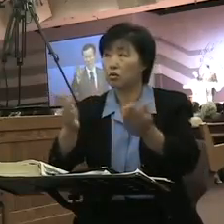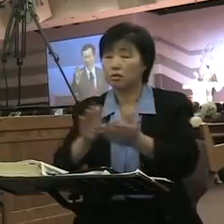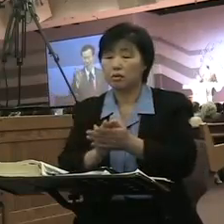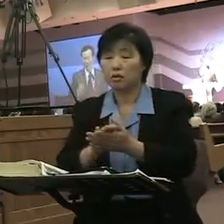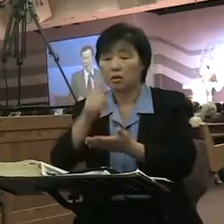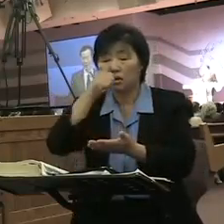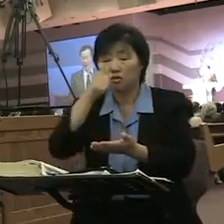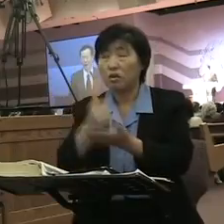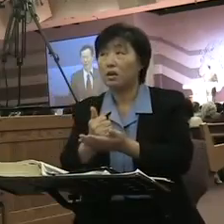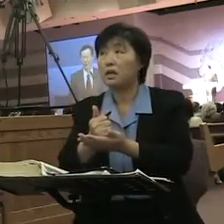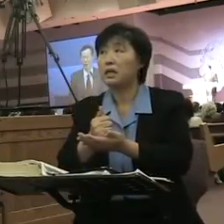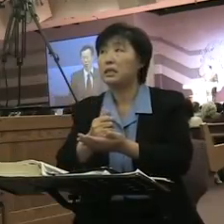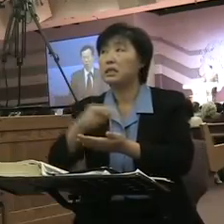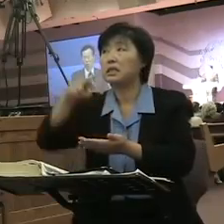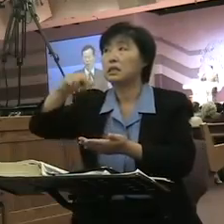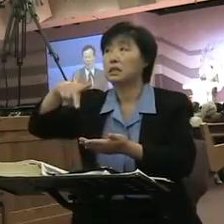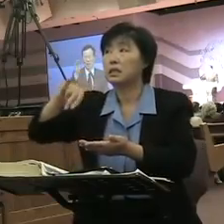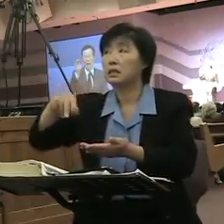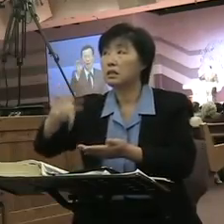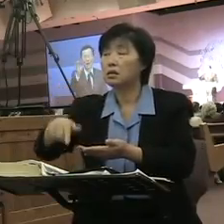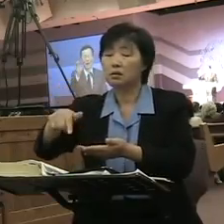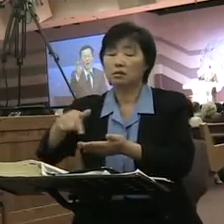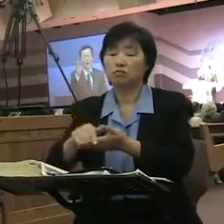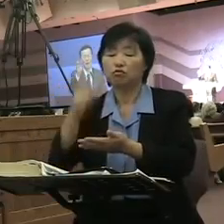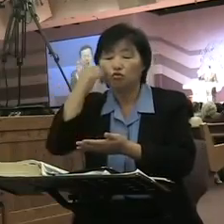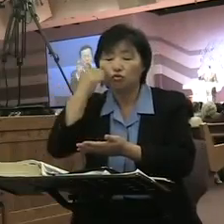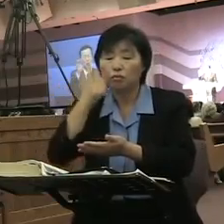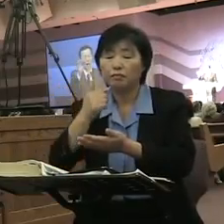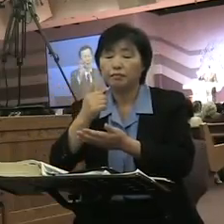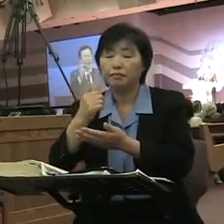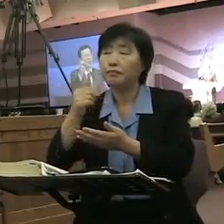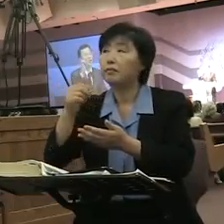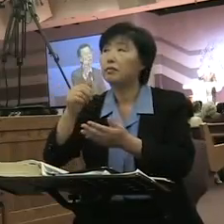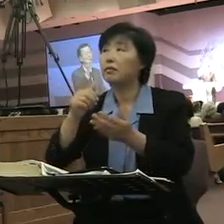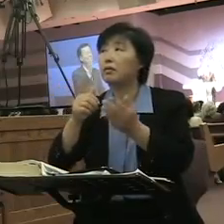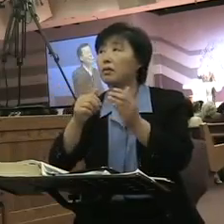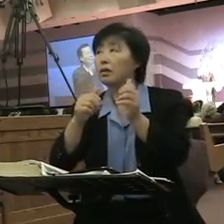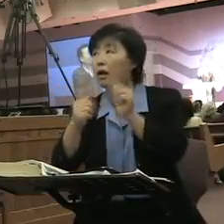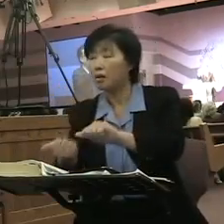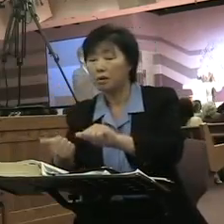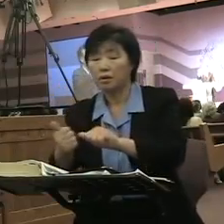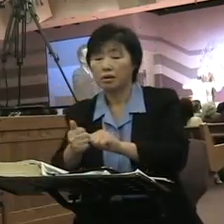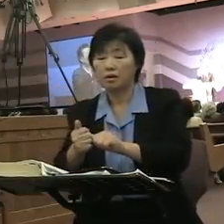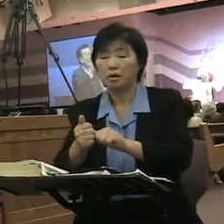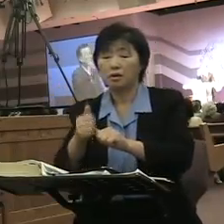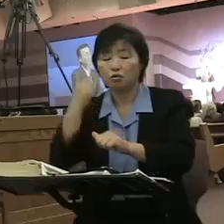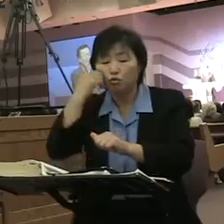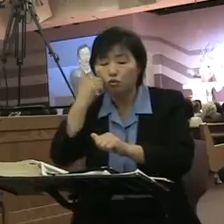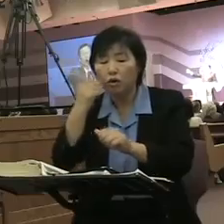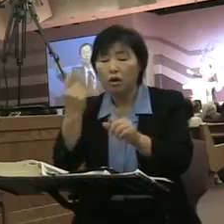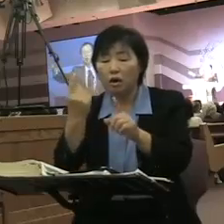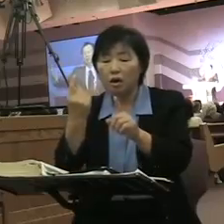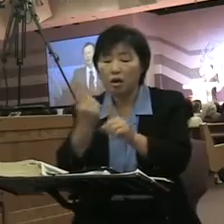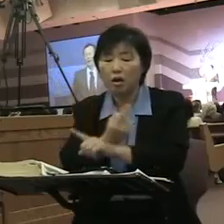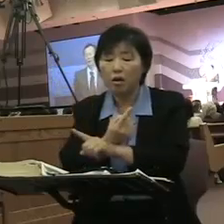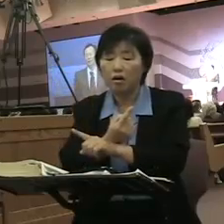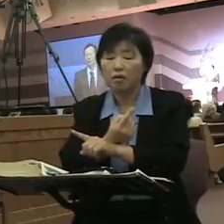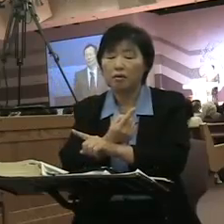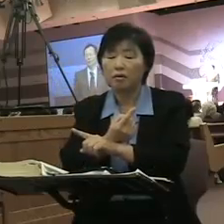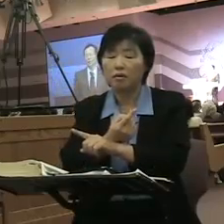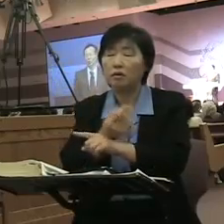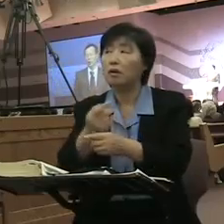죄의 삭은 사망입니다. 누군가 그 사망의 그 대가를 지불해야만 죄의 삭이